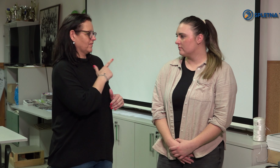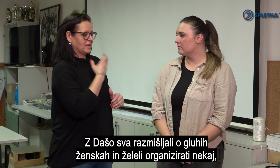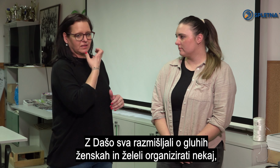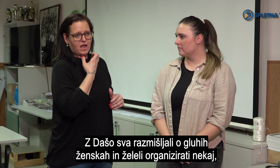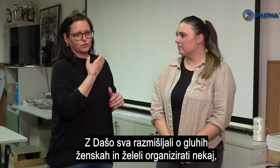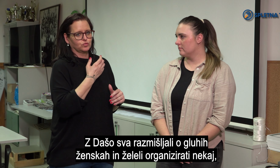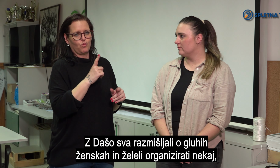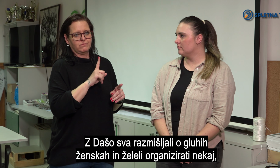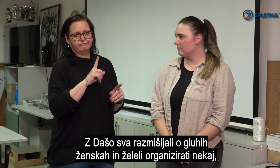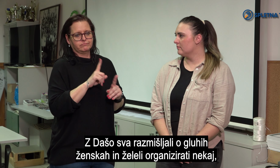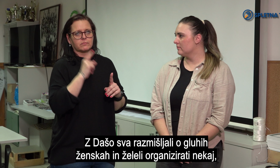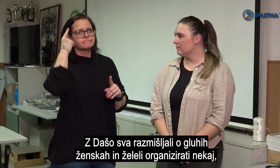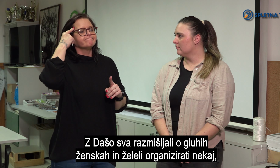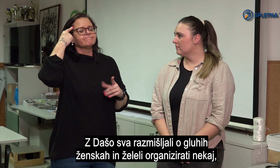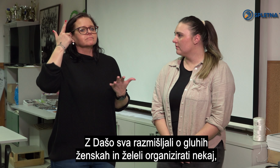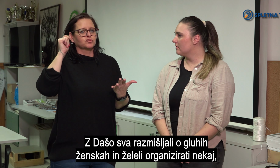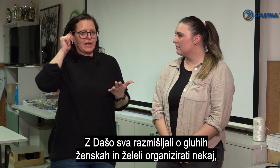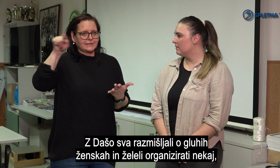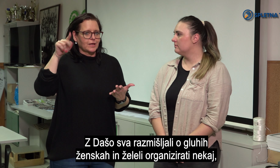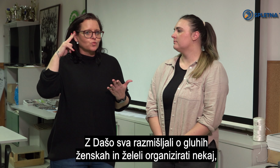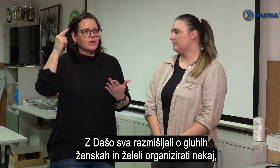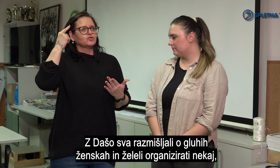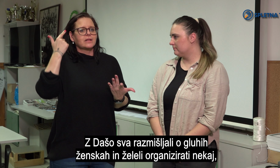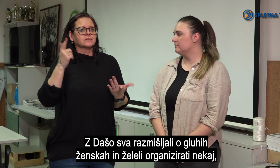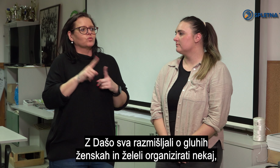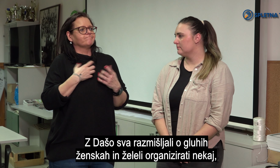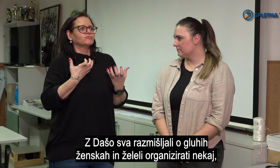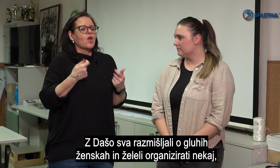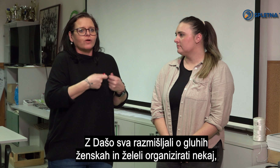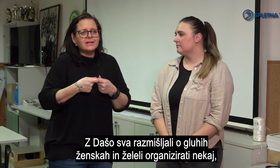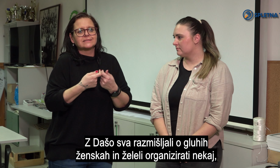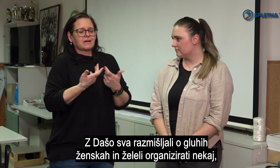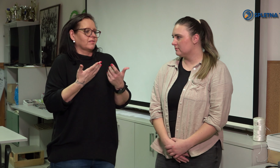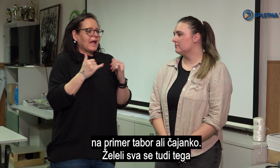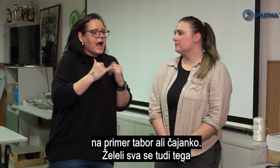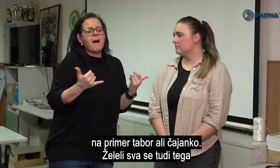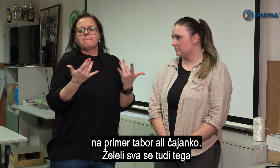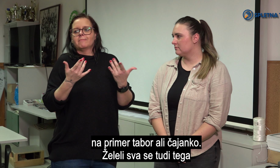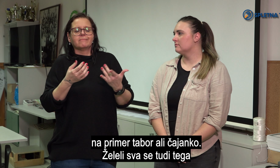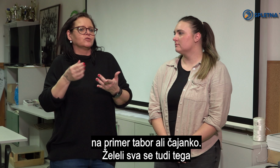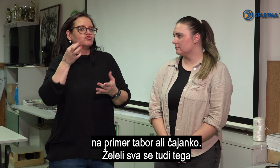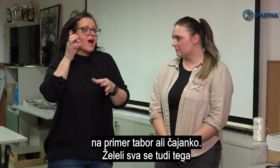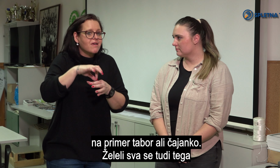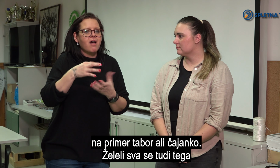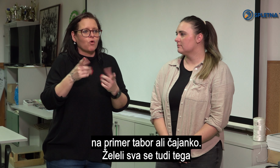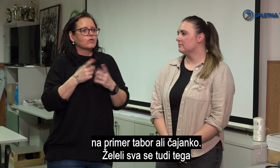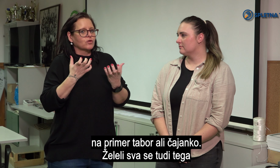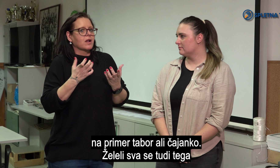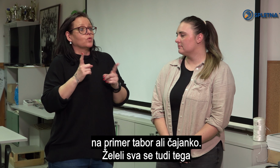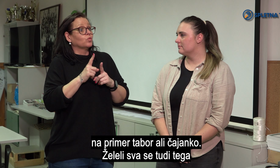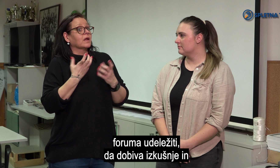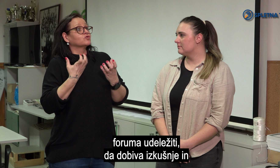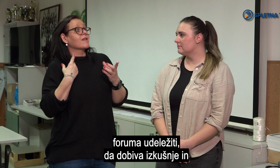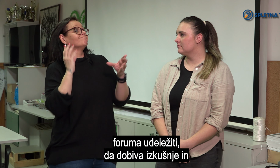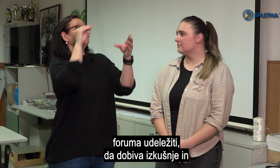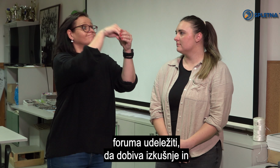Z Dašo sva razmišljali o gluhih ženskah in želeli organizirati nekaj, na primer tabor ali čajanko. Želeli sva se